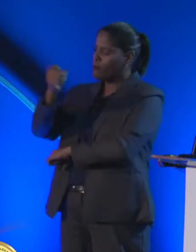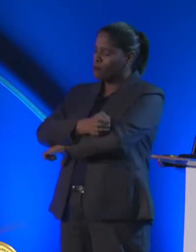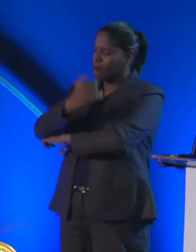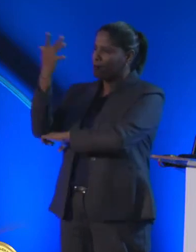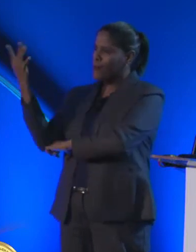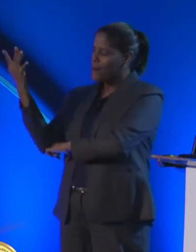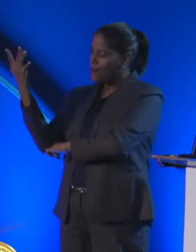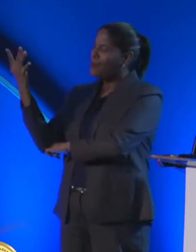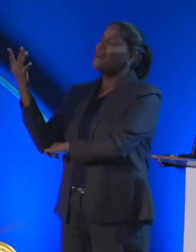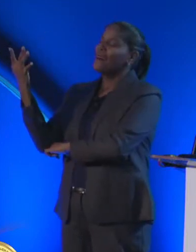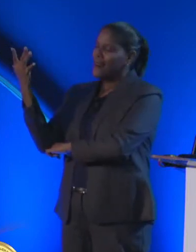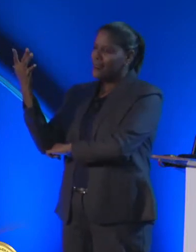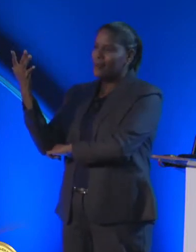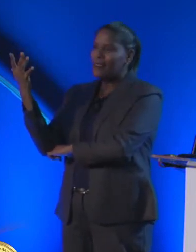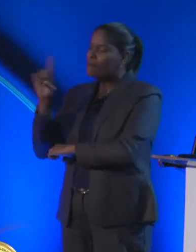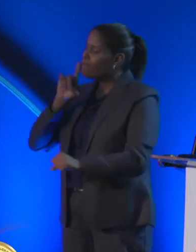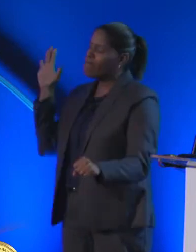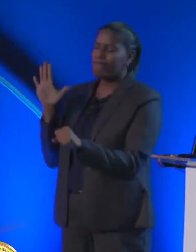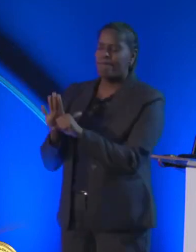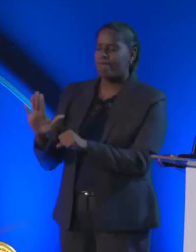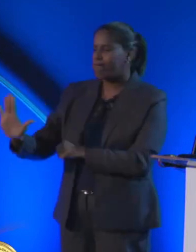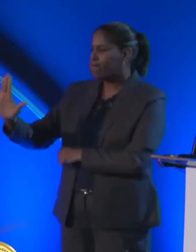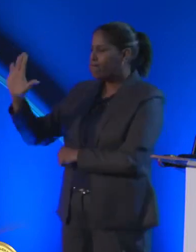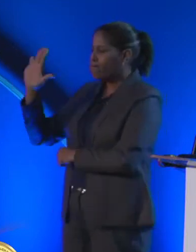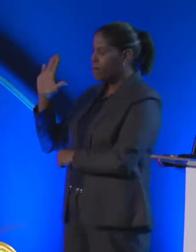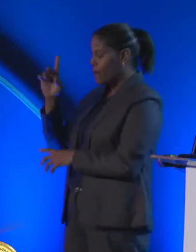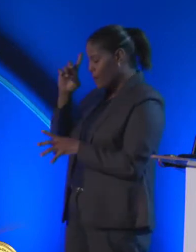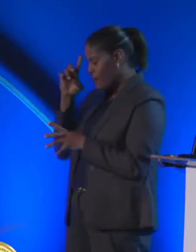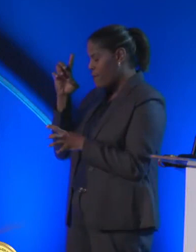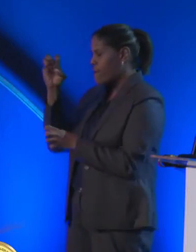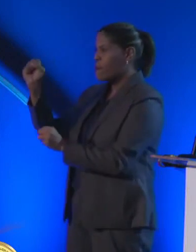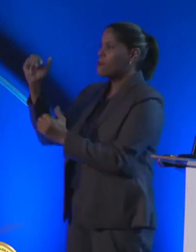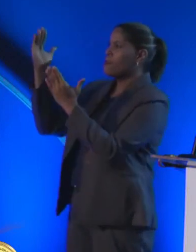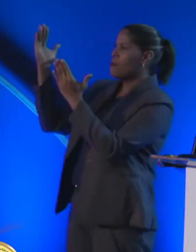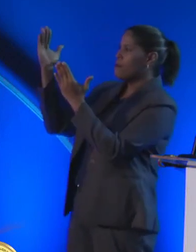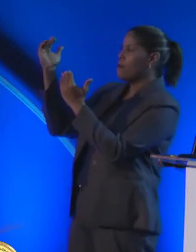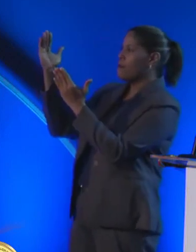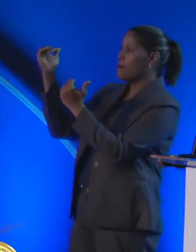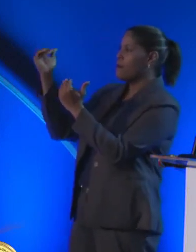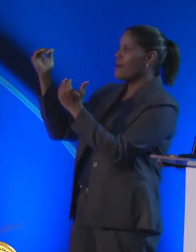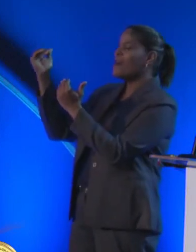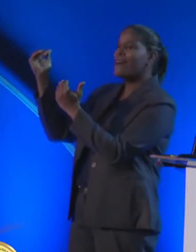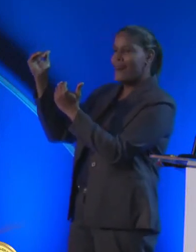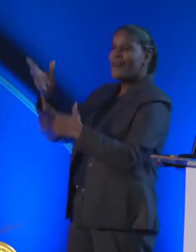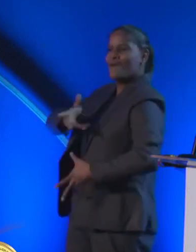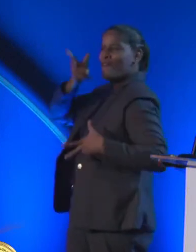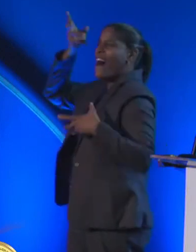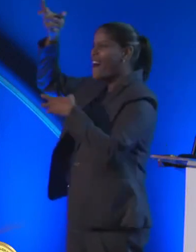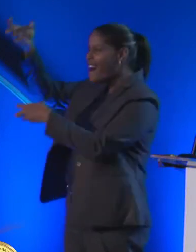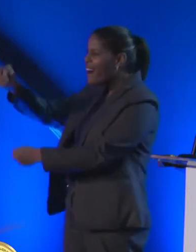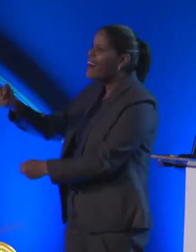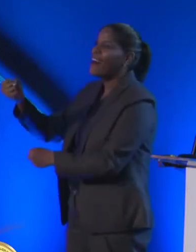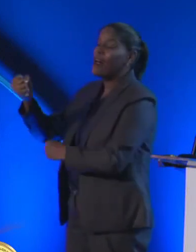marzo desde el compromiso de la fe la esperanza y la confianza de